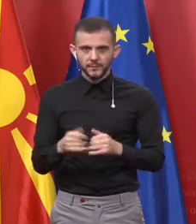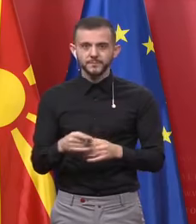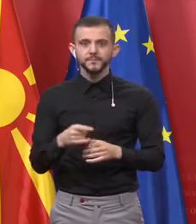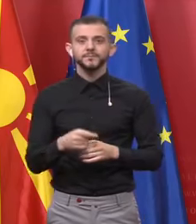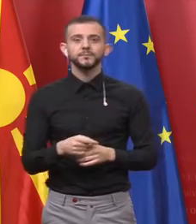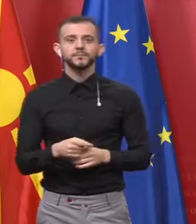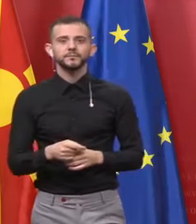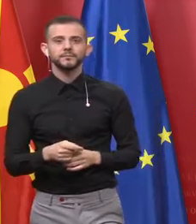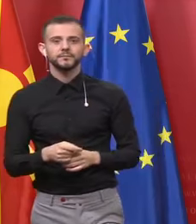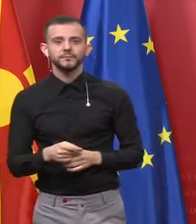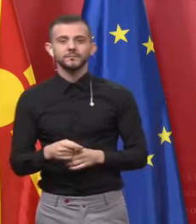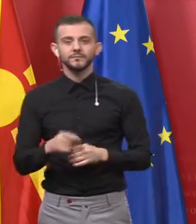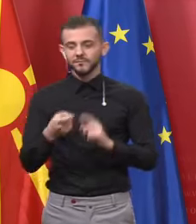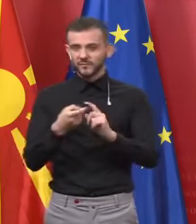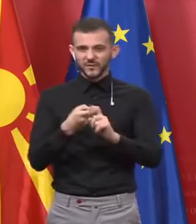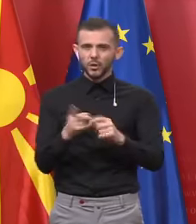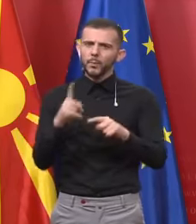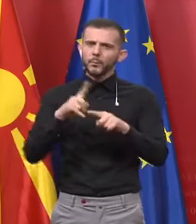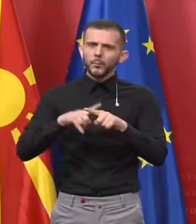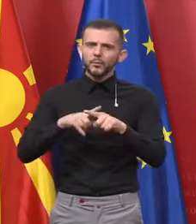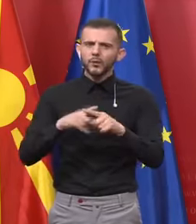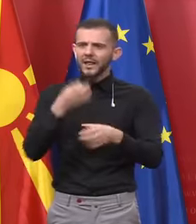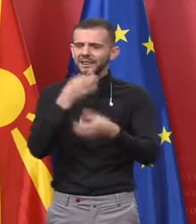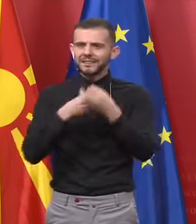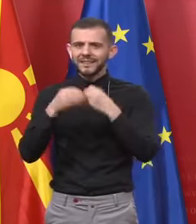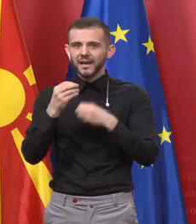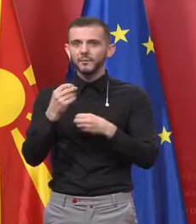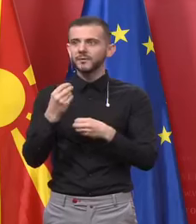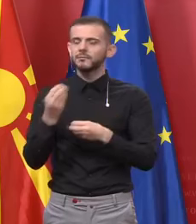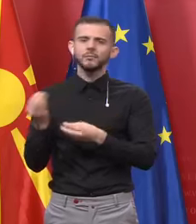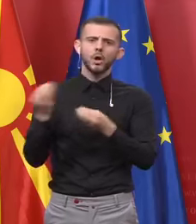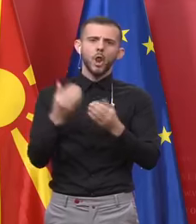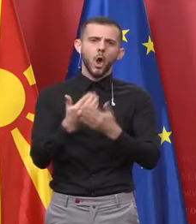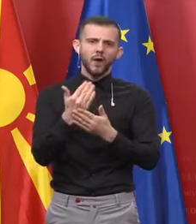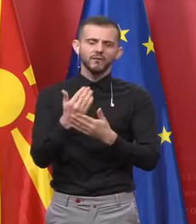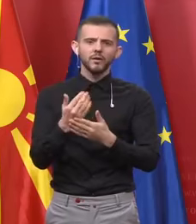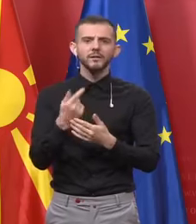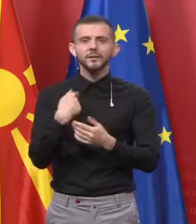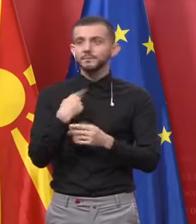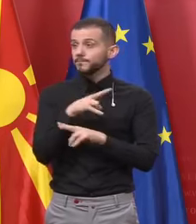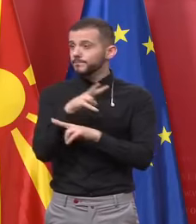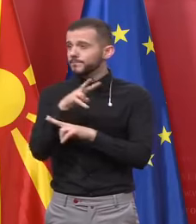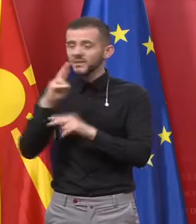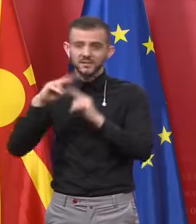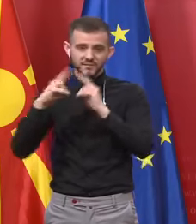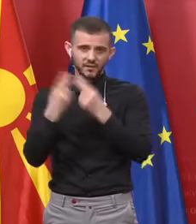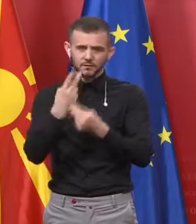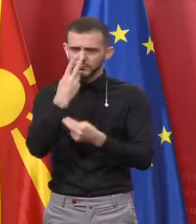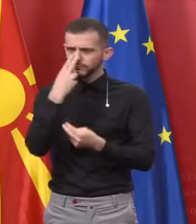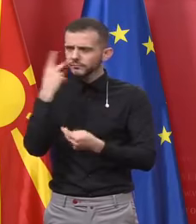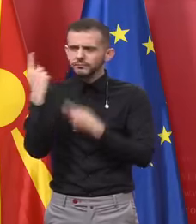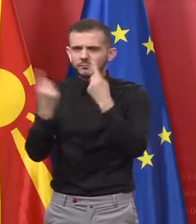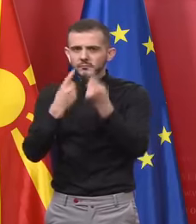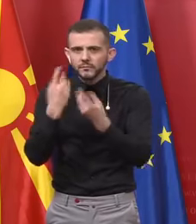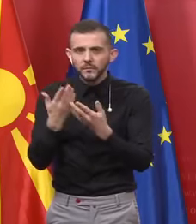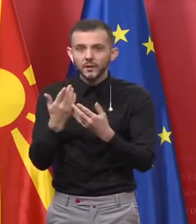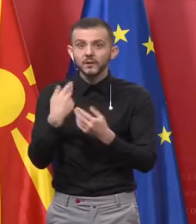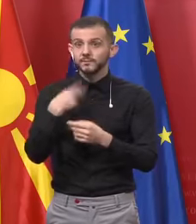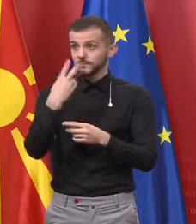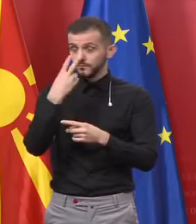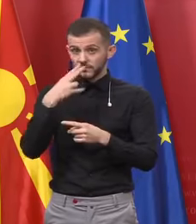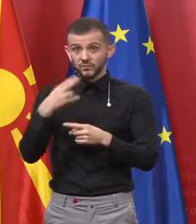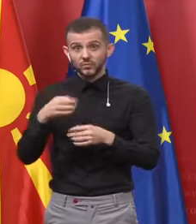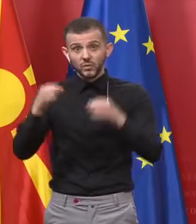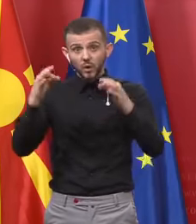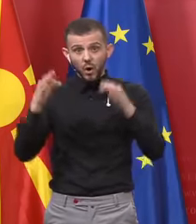Во однос на дополнителна терапија ги пратиме овие светски трендови. Очекуваме да стигнат и после